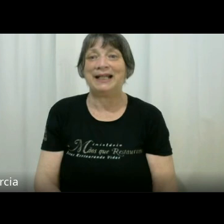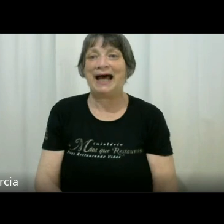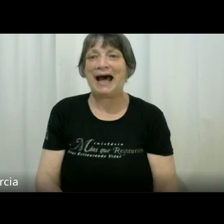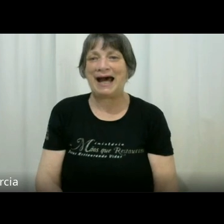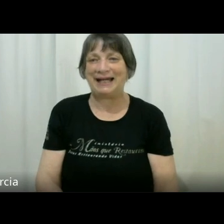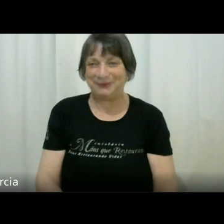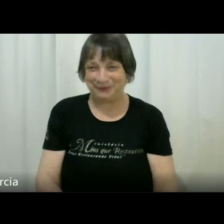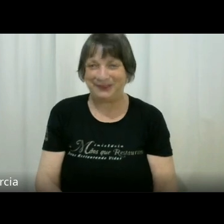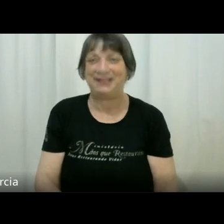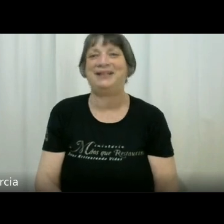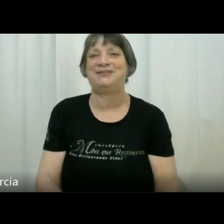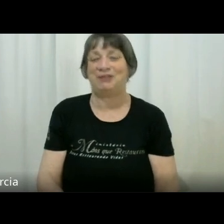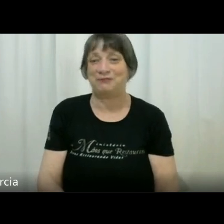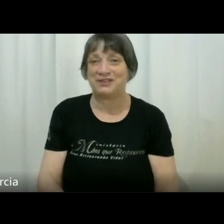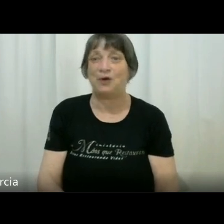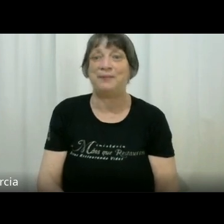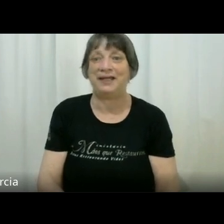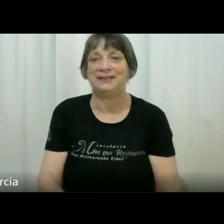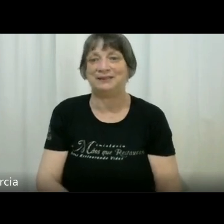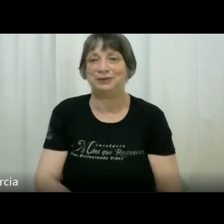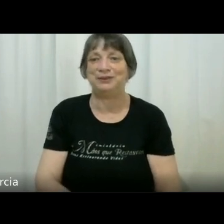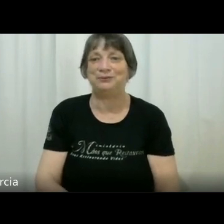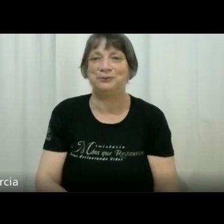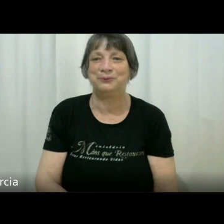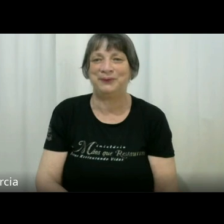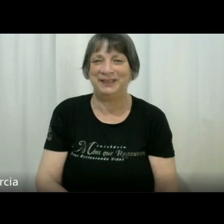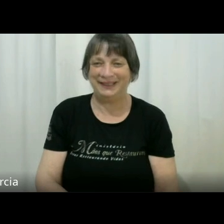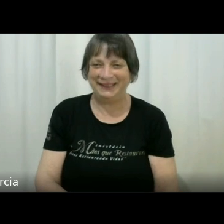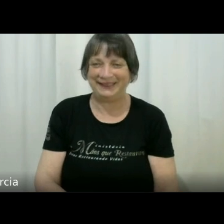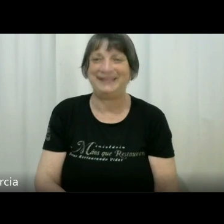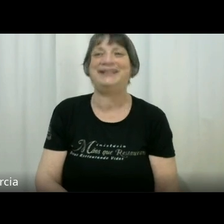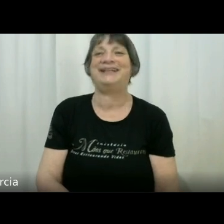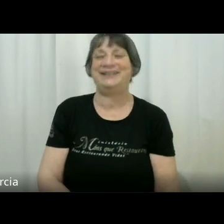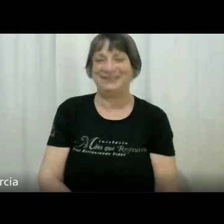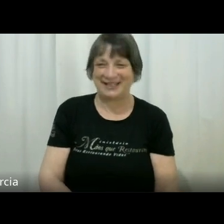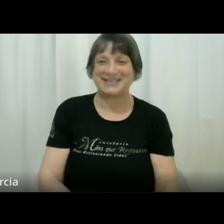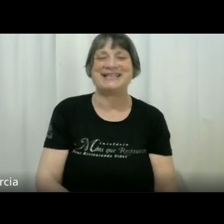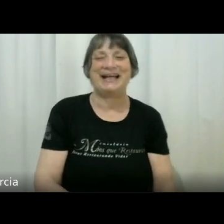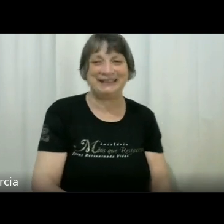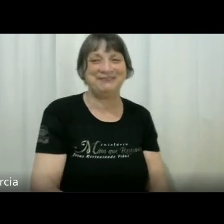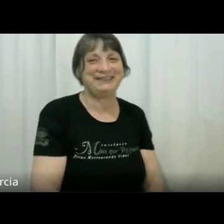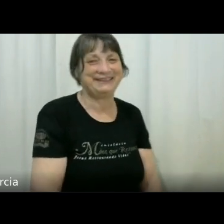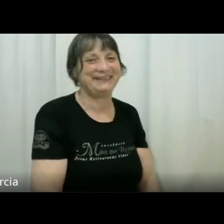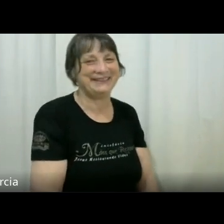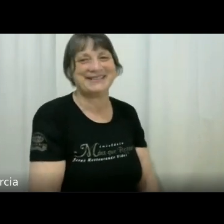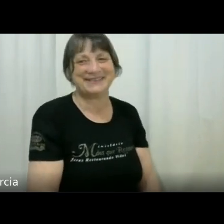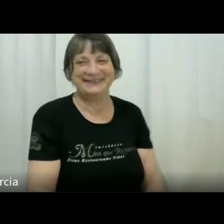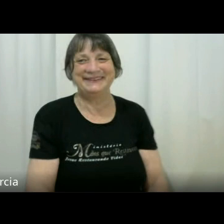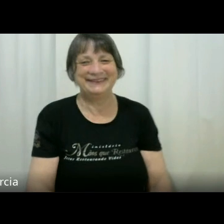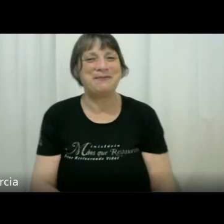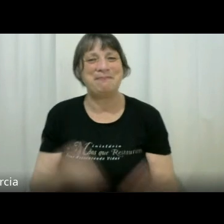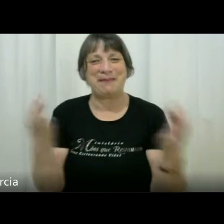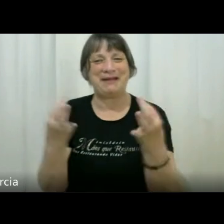de claro, isso, aí você aumenta, diminui, e exatamente